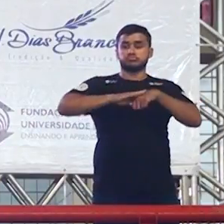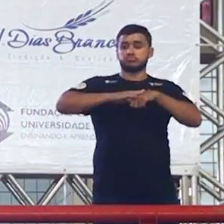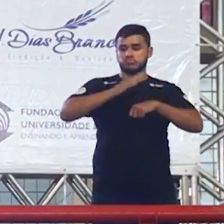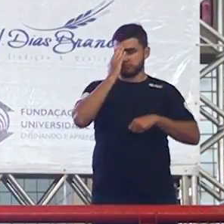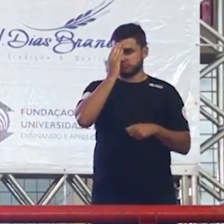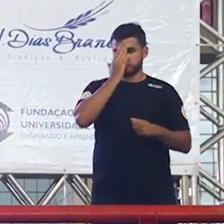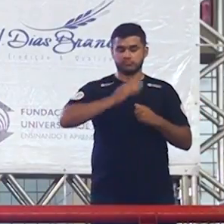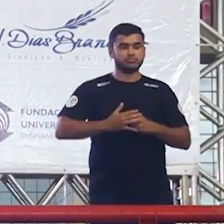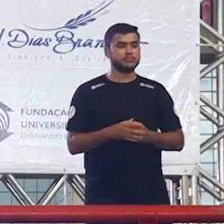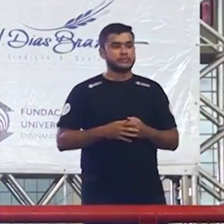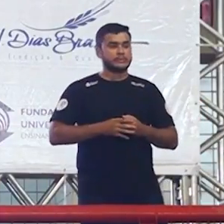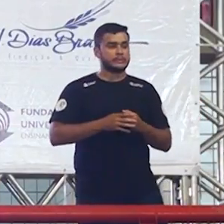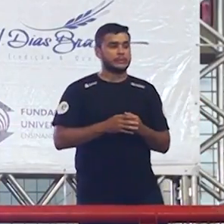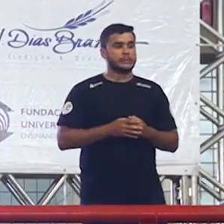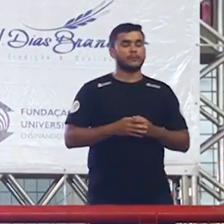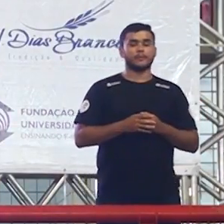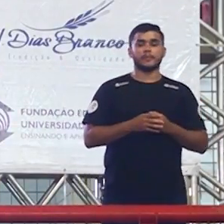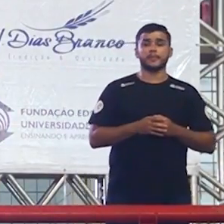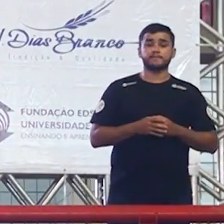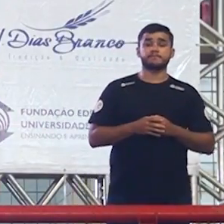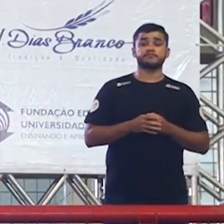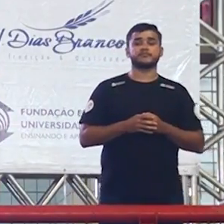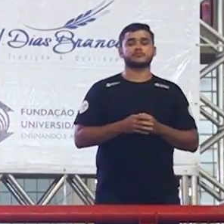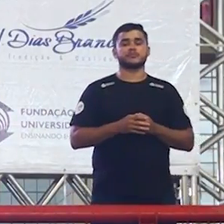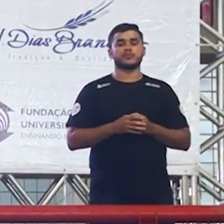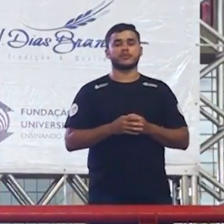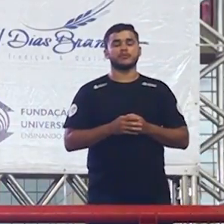Beleza. Então,